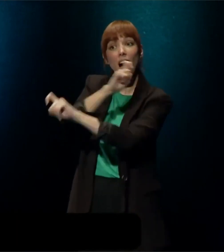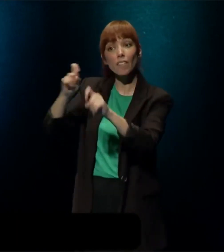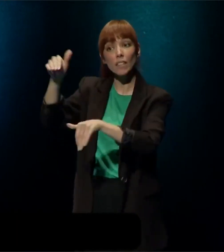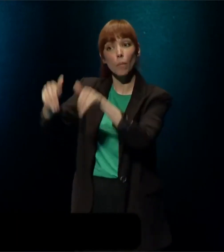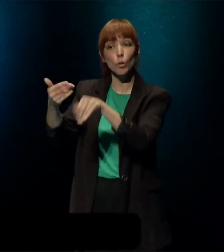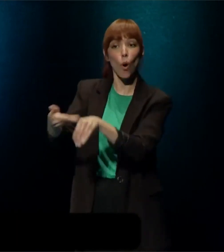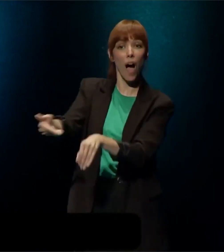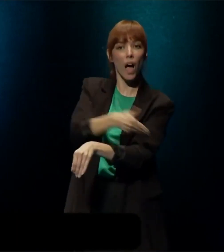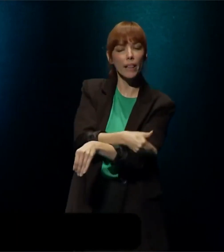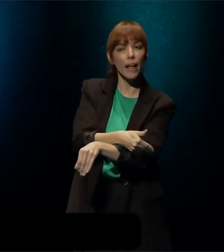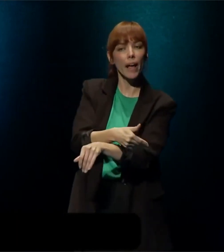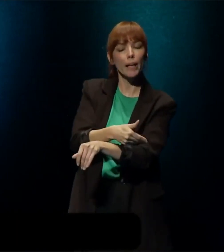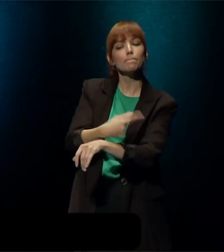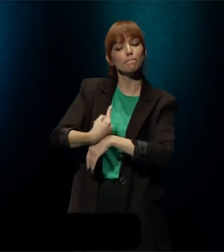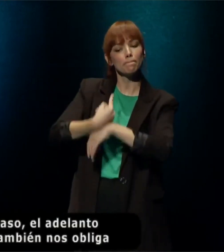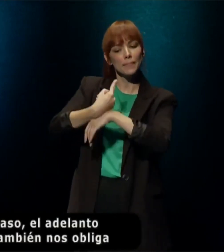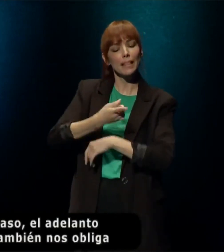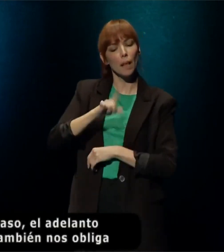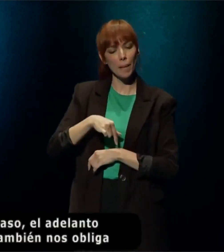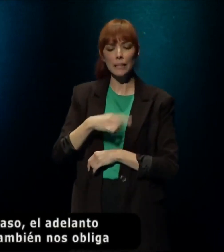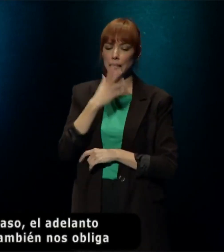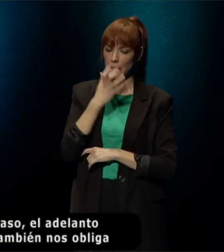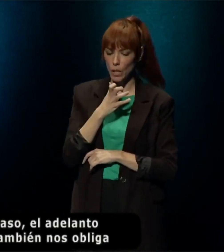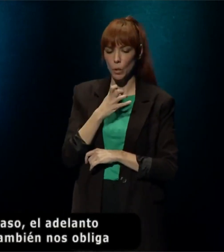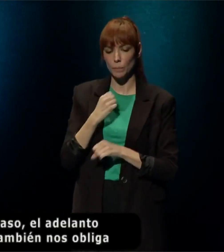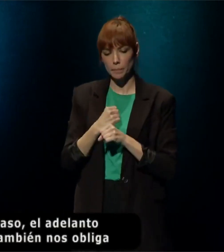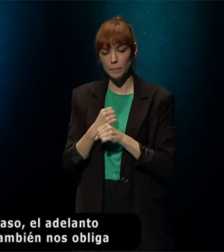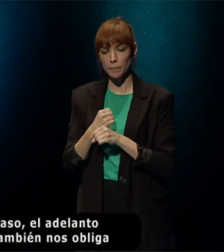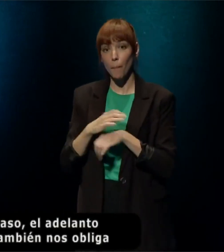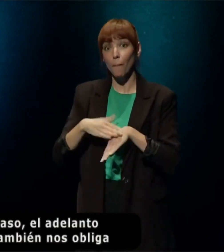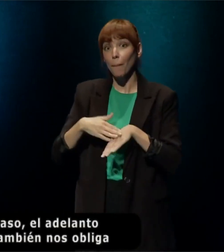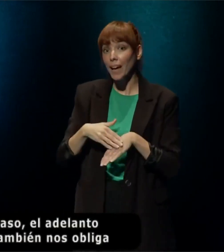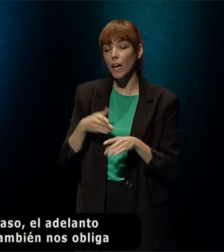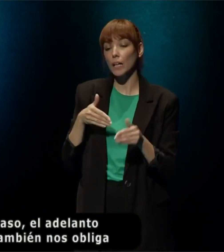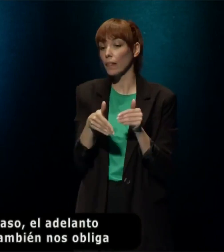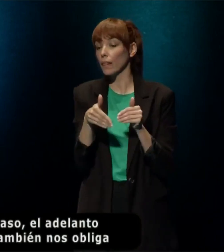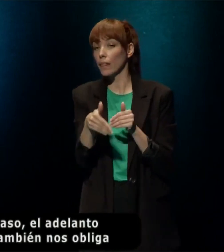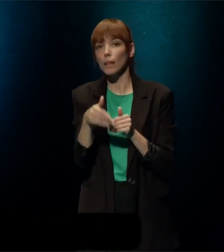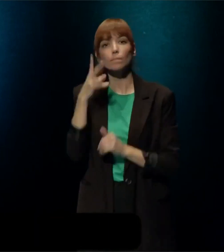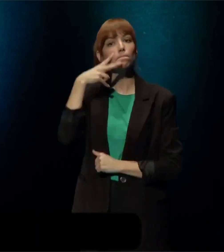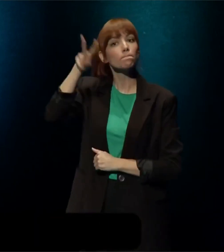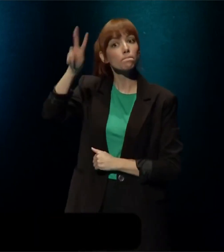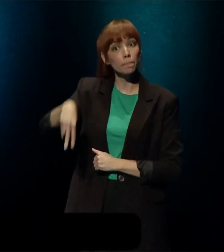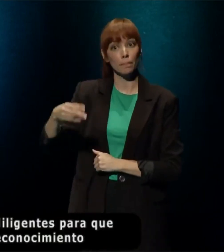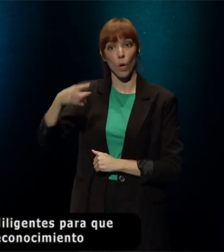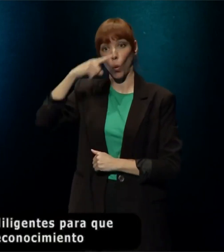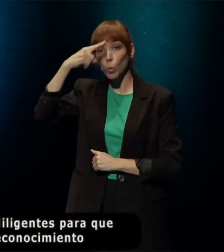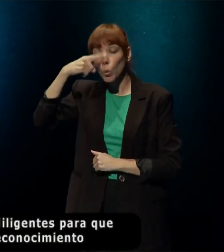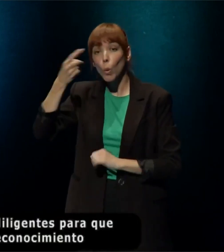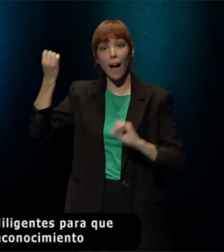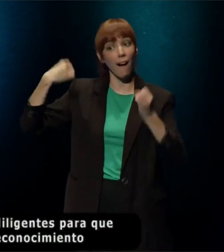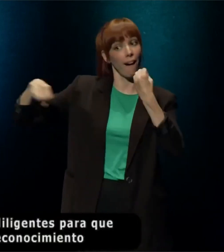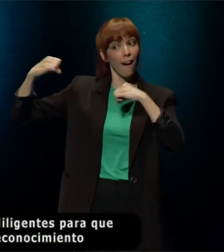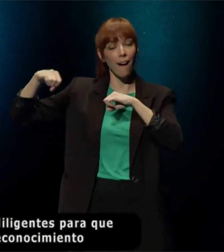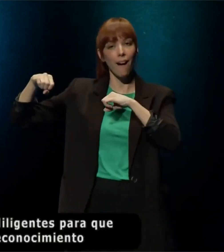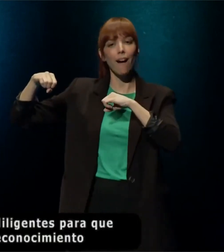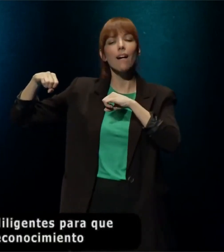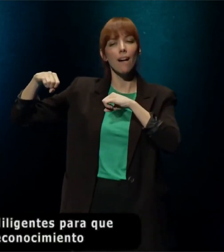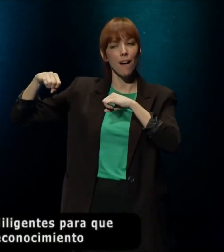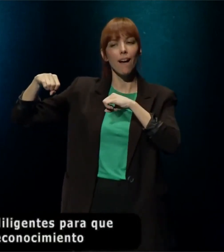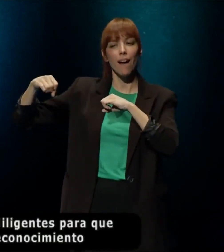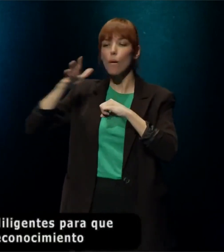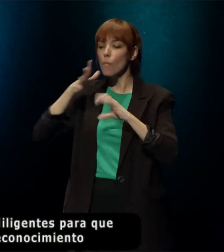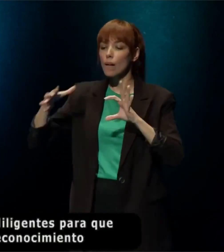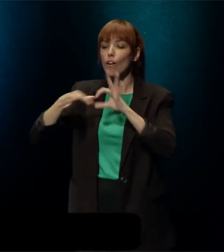ser muy diligentes para que este reconocimiento de estas manifestaciones emanadas de la lengua